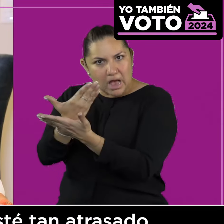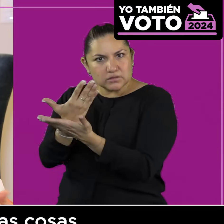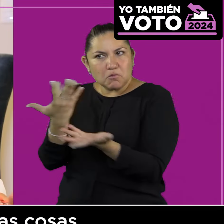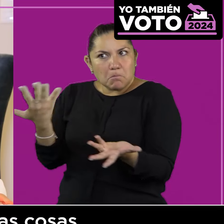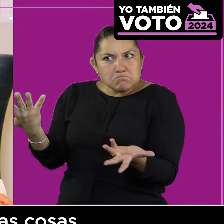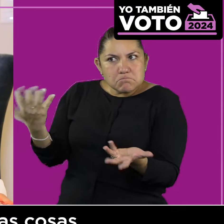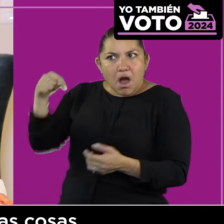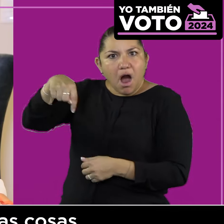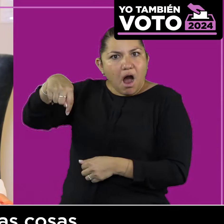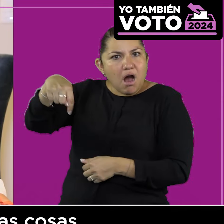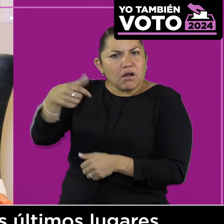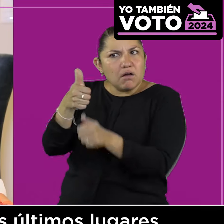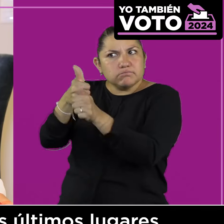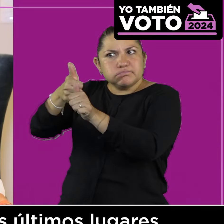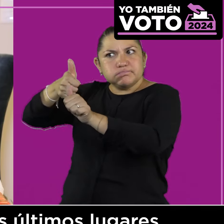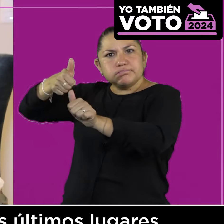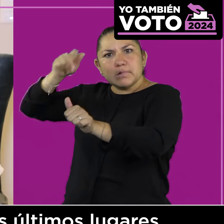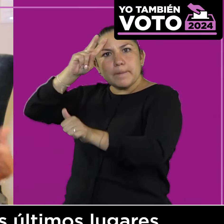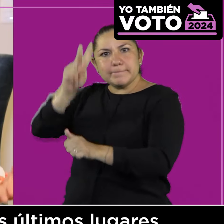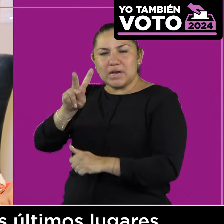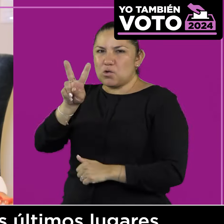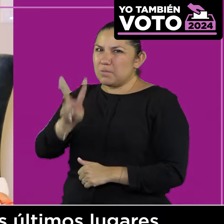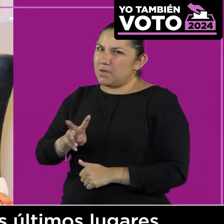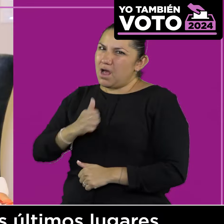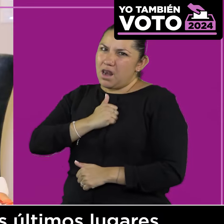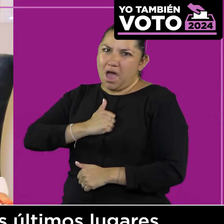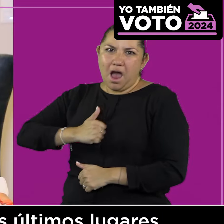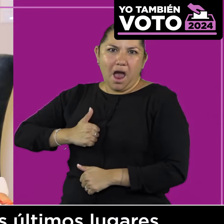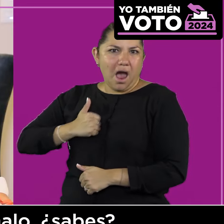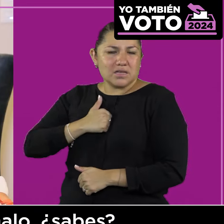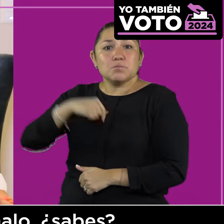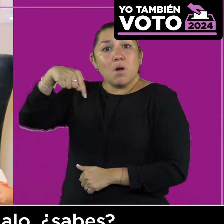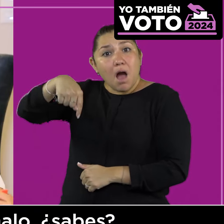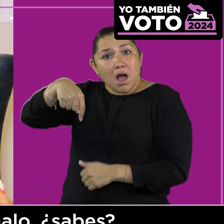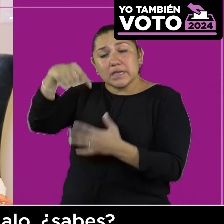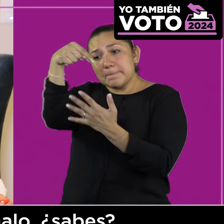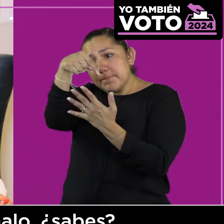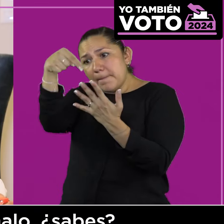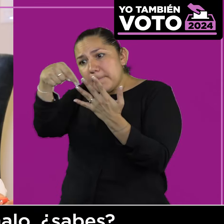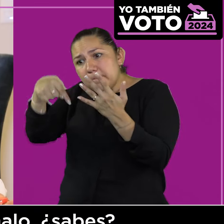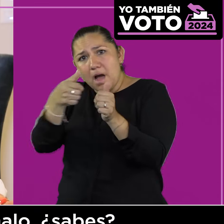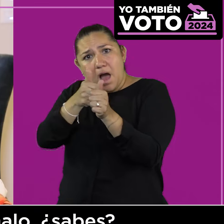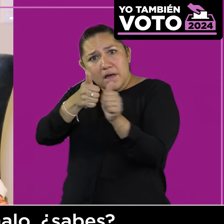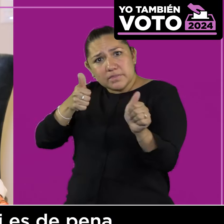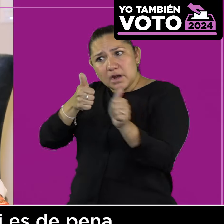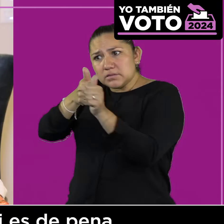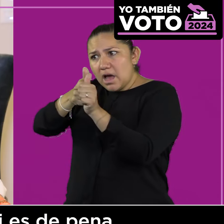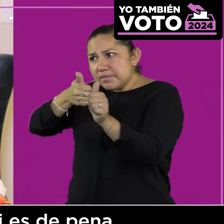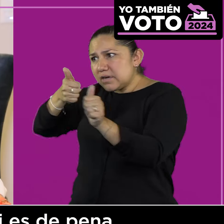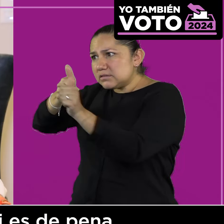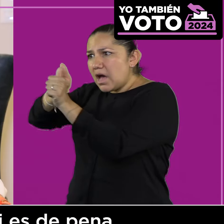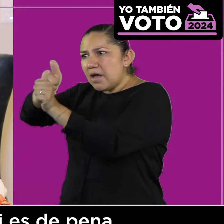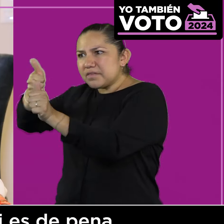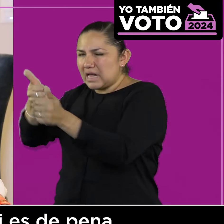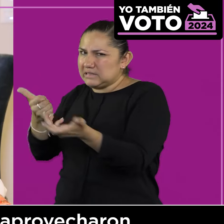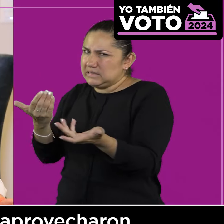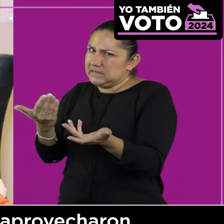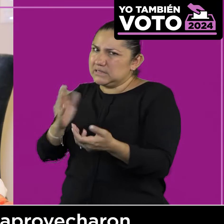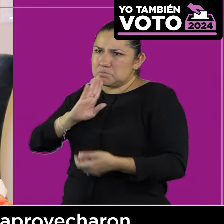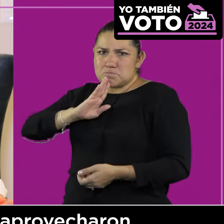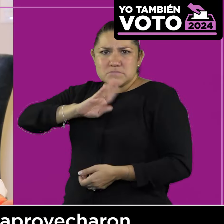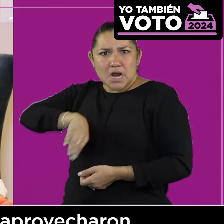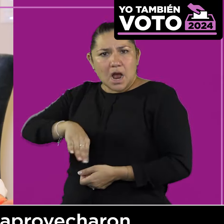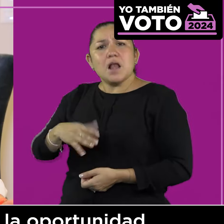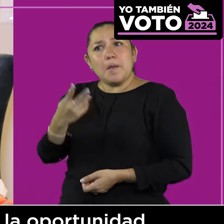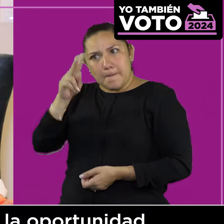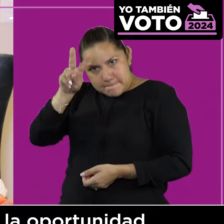atrasado en tantas cosas y estemos en los últimos lugares en lo más Es malo sabes Entonces si es de pena porque no